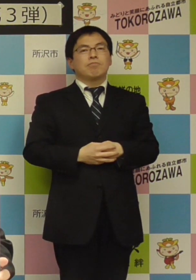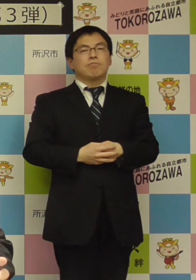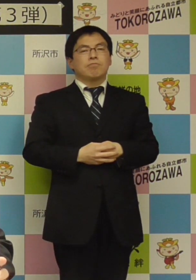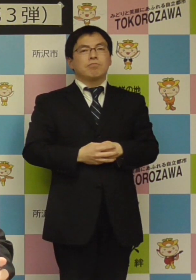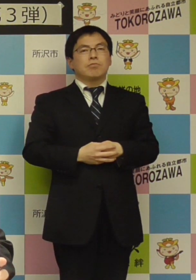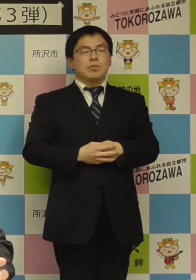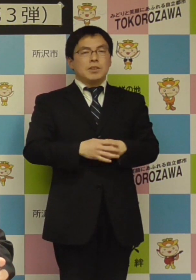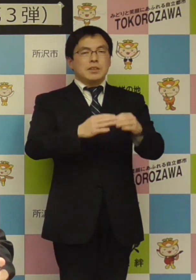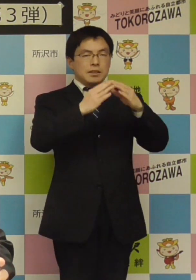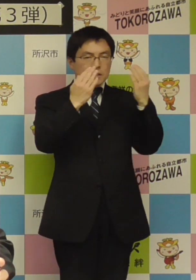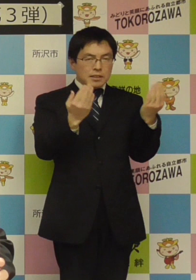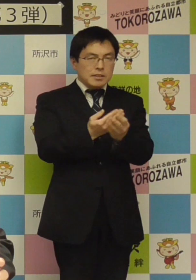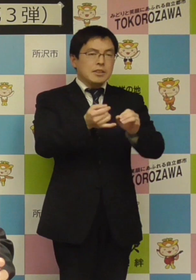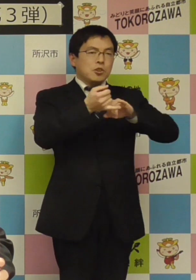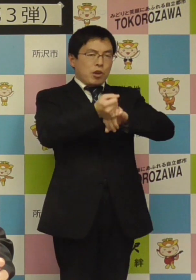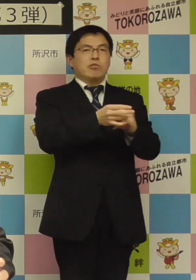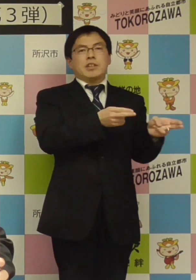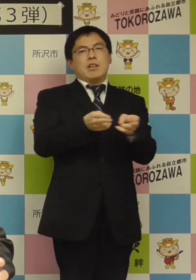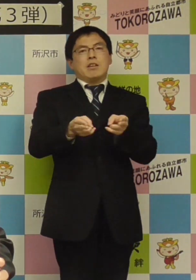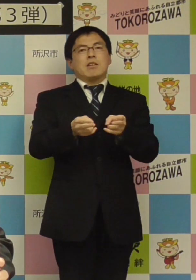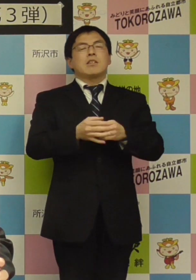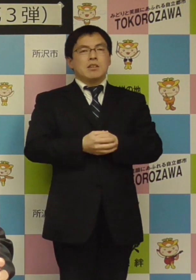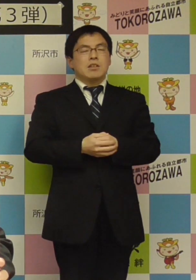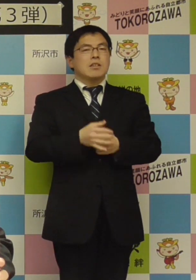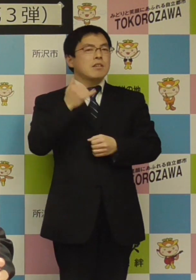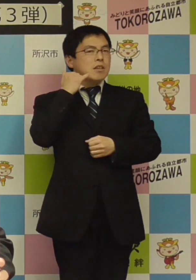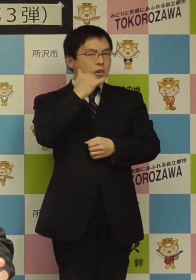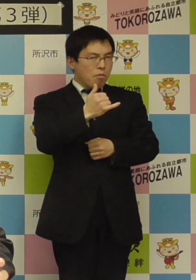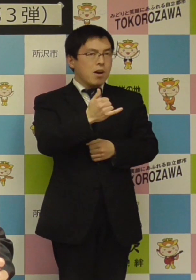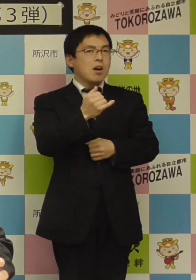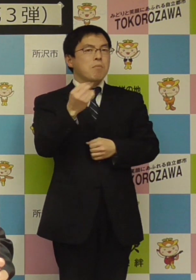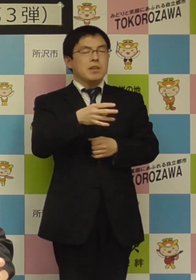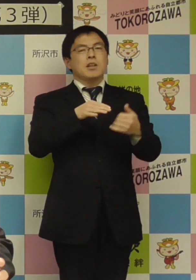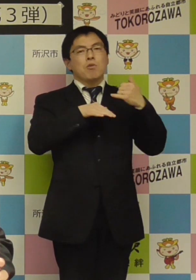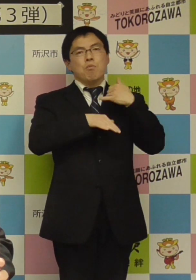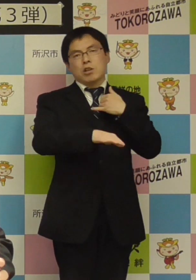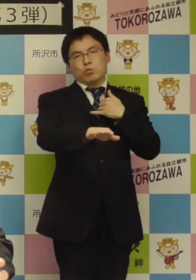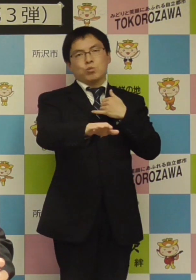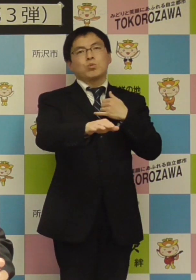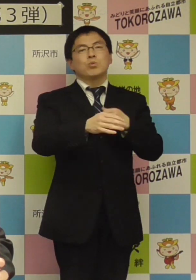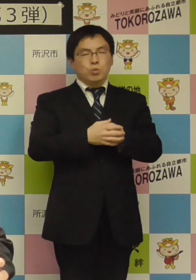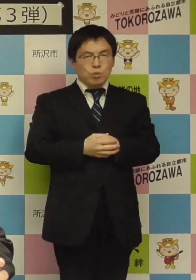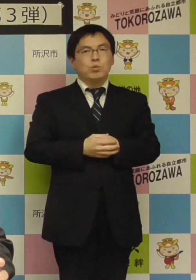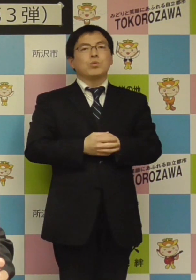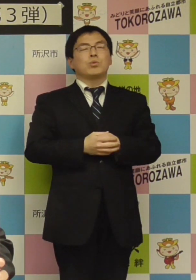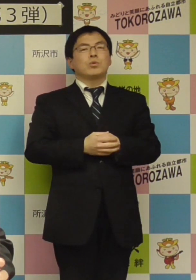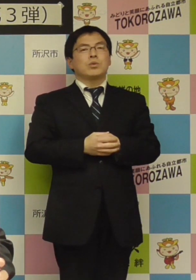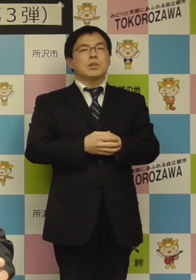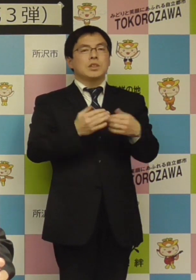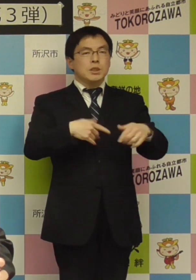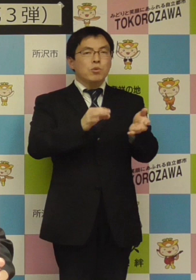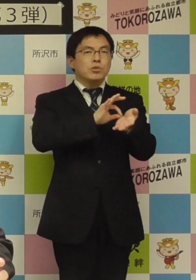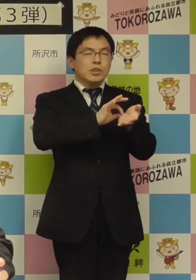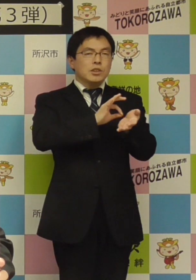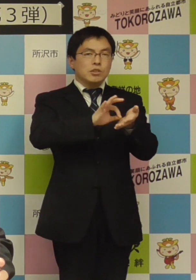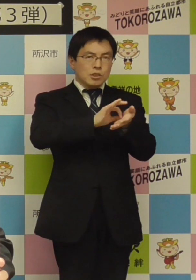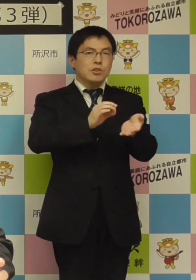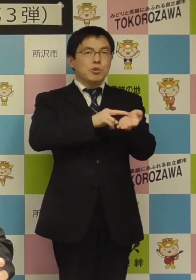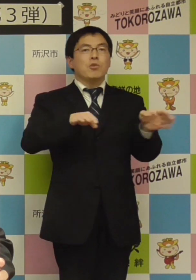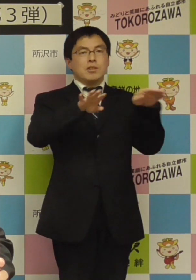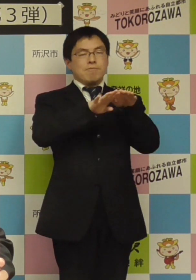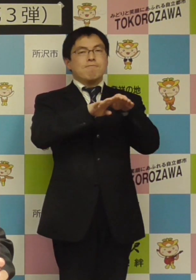完全なる予約制となっており、電話またはファックスでかかりつけのお医者さん